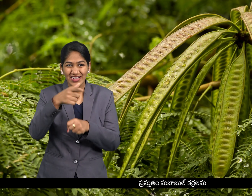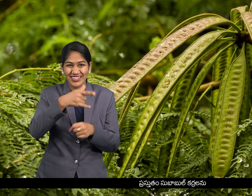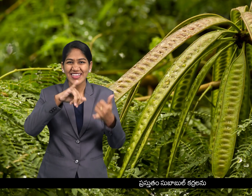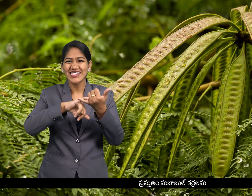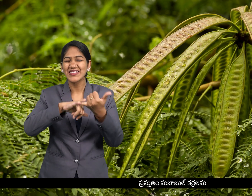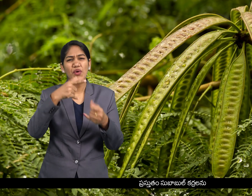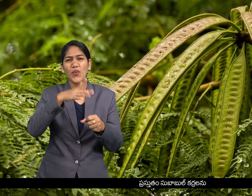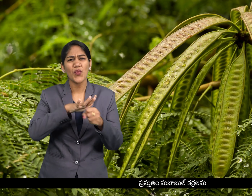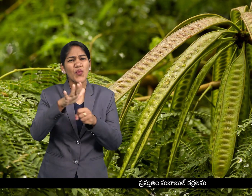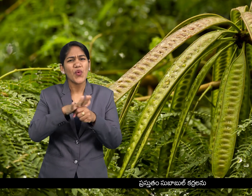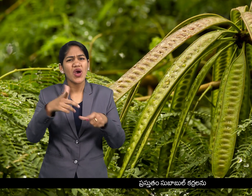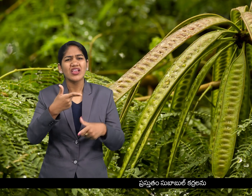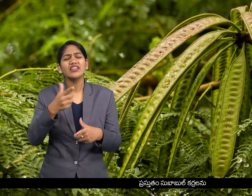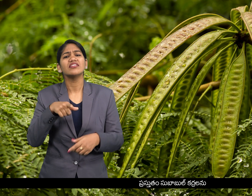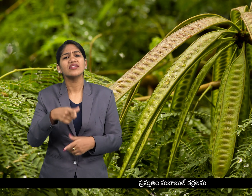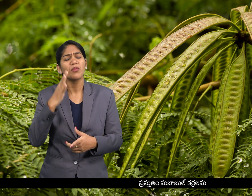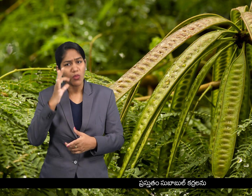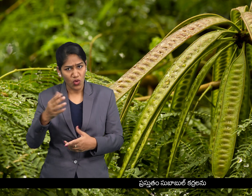ప్రస్తుతం సుబాబుల్ కర్రలను